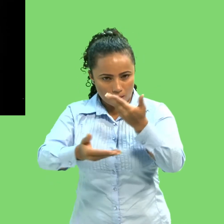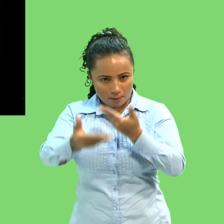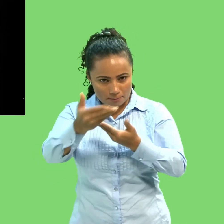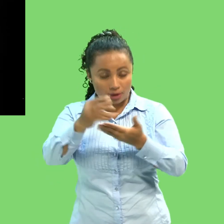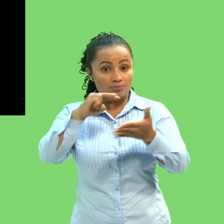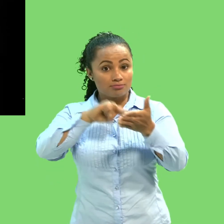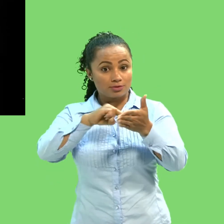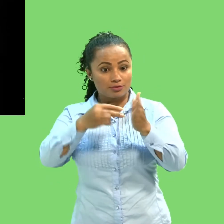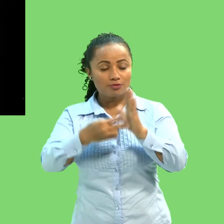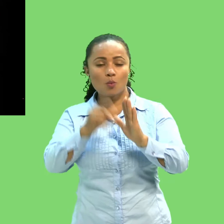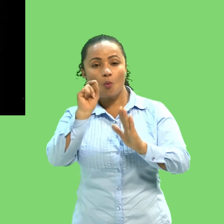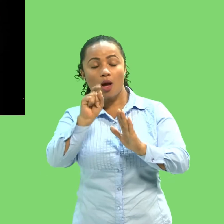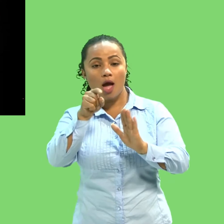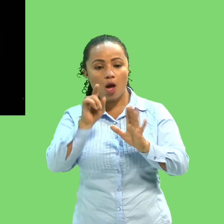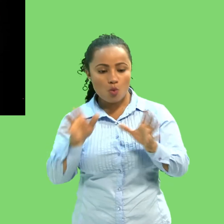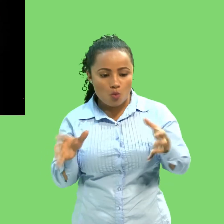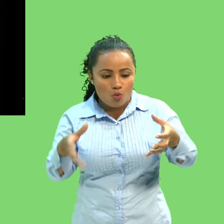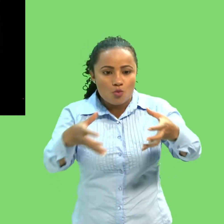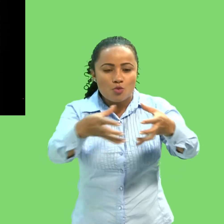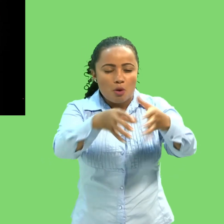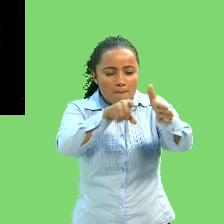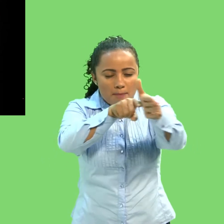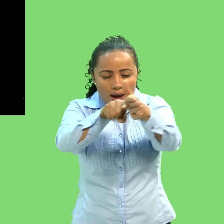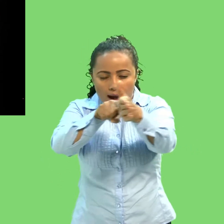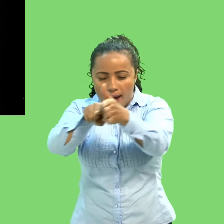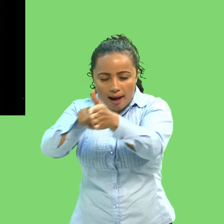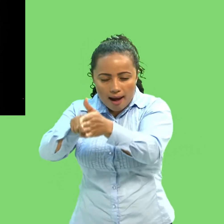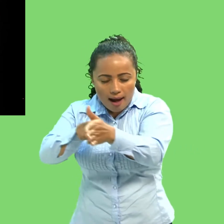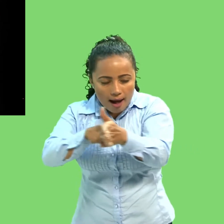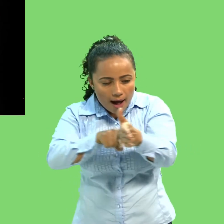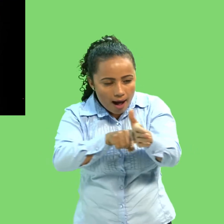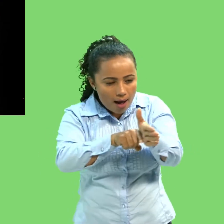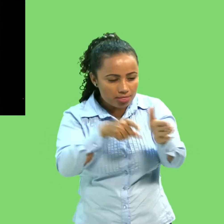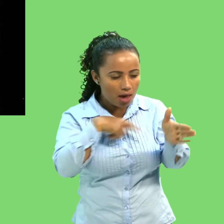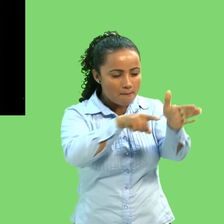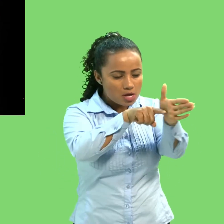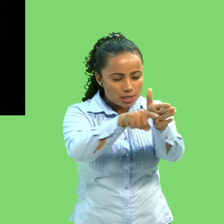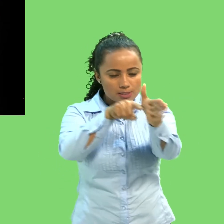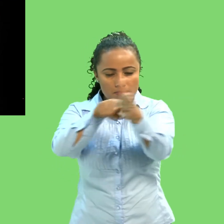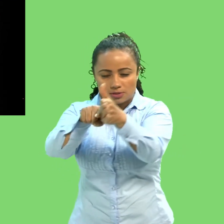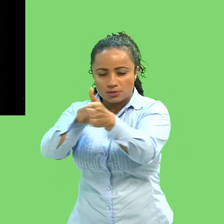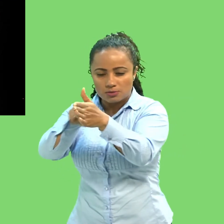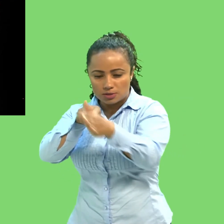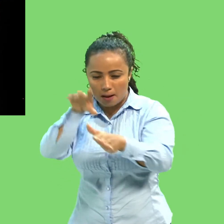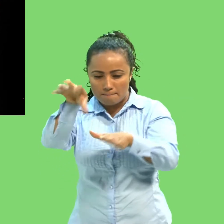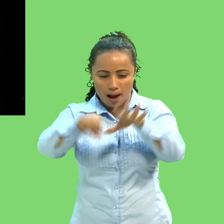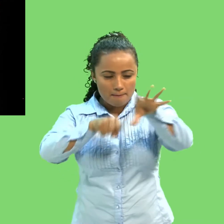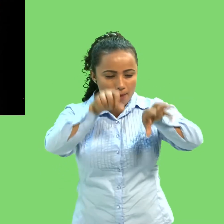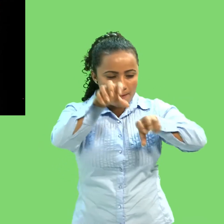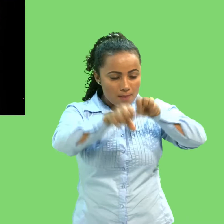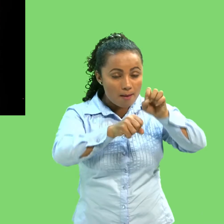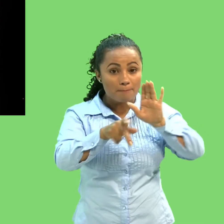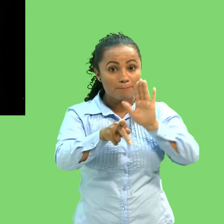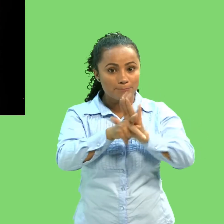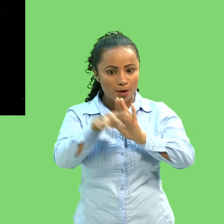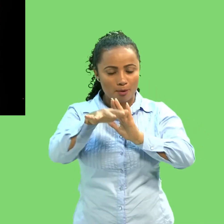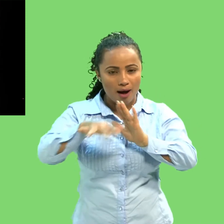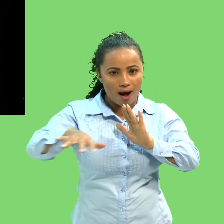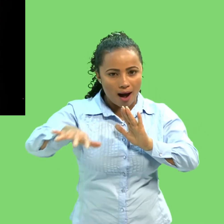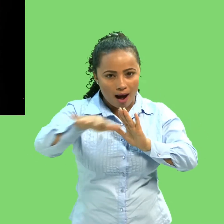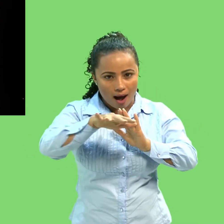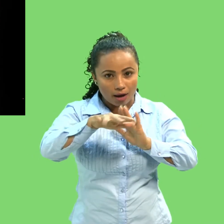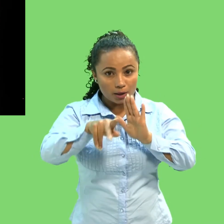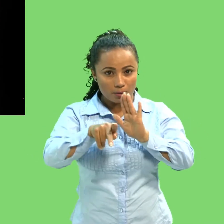de pesquisas que utilizam os processos da linguística propriamente dita para